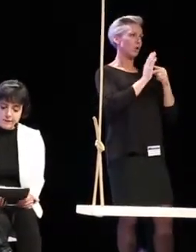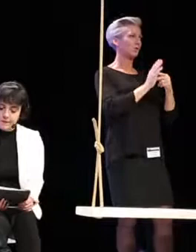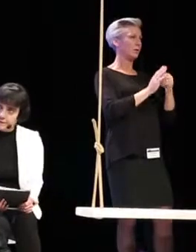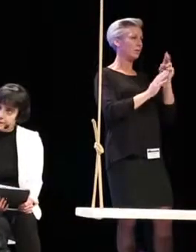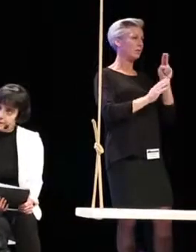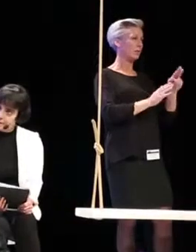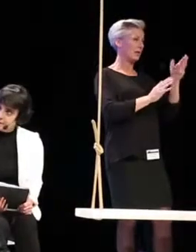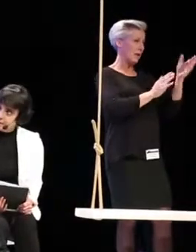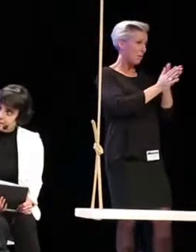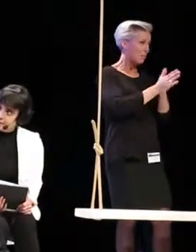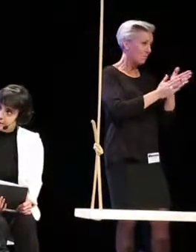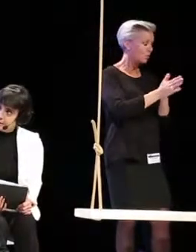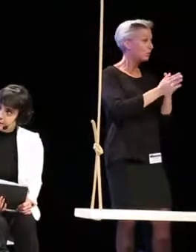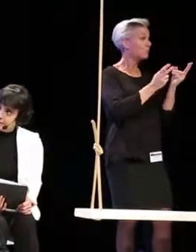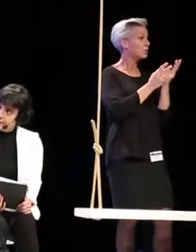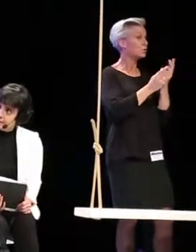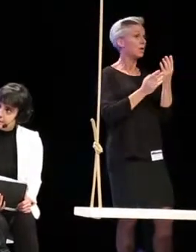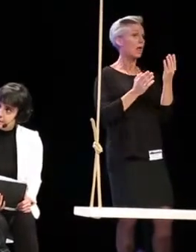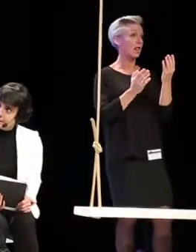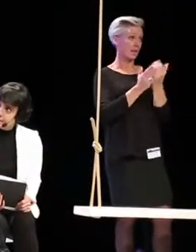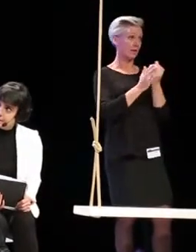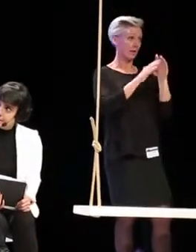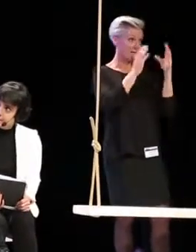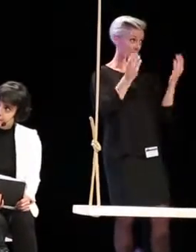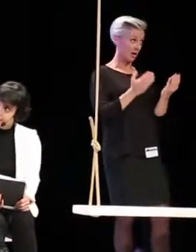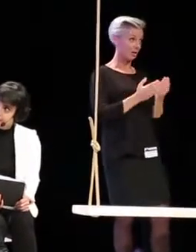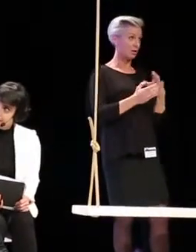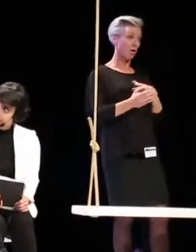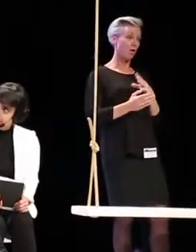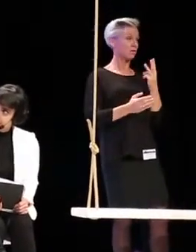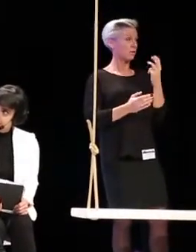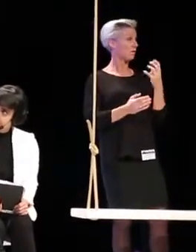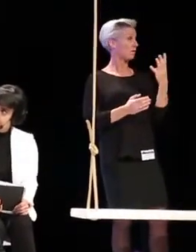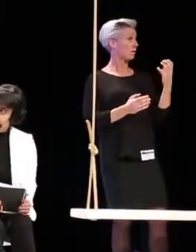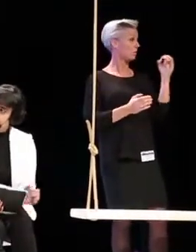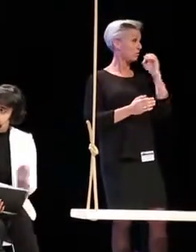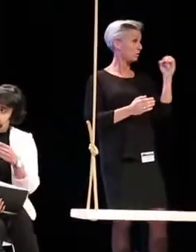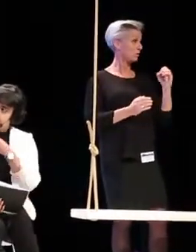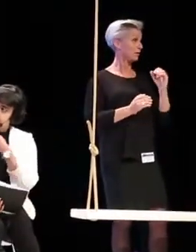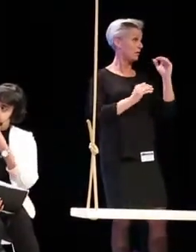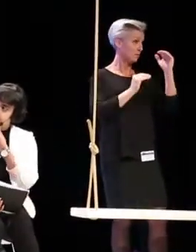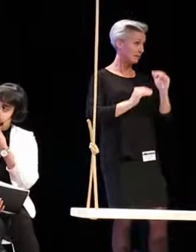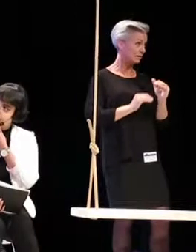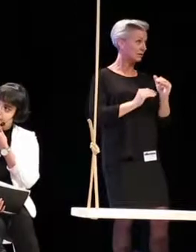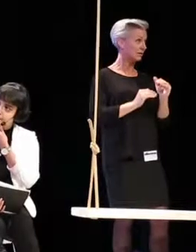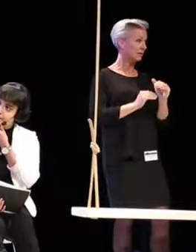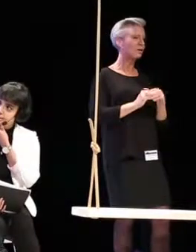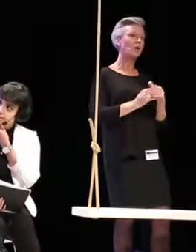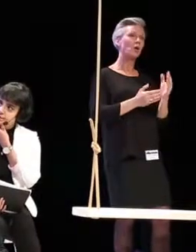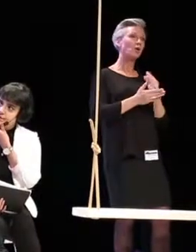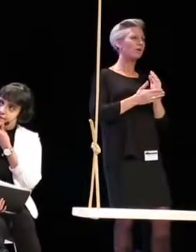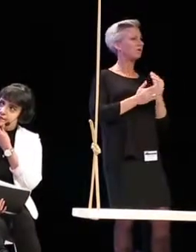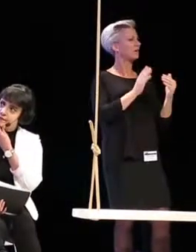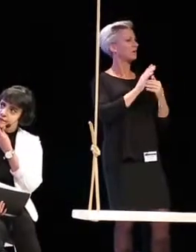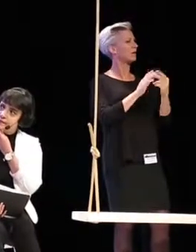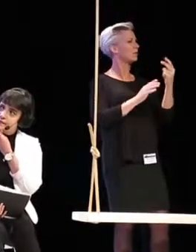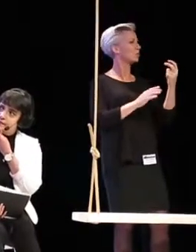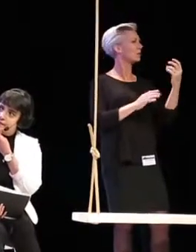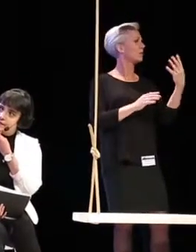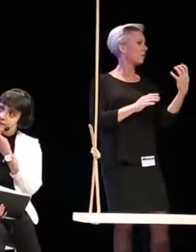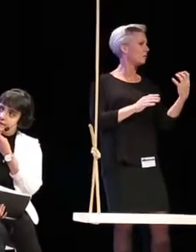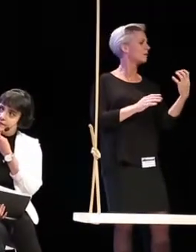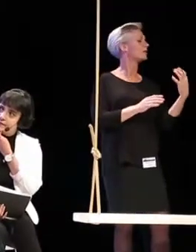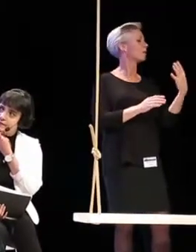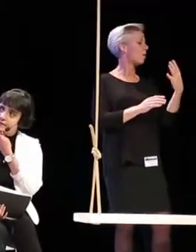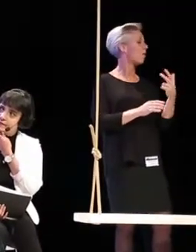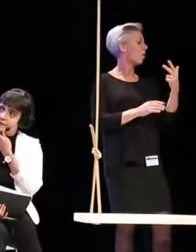att länder i världen ligger på 30-40% utsläppsminskning till 2030. De ligger på 70-80% till 2050. Och då har vi